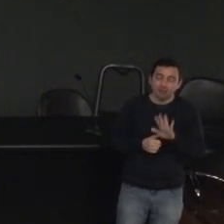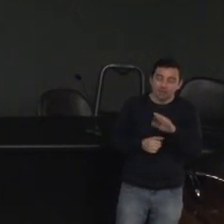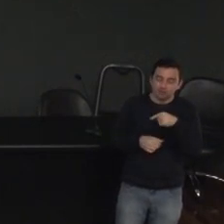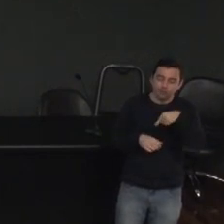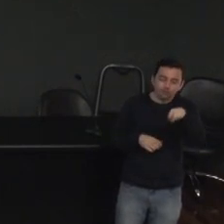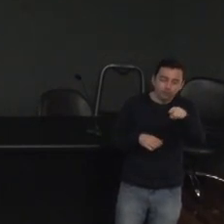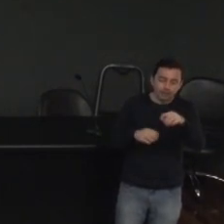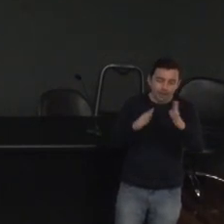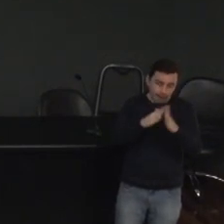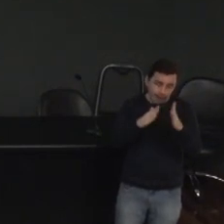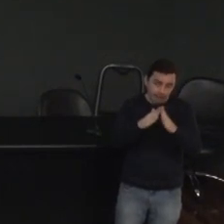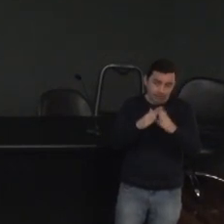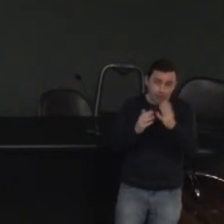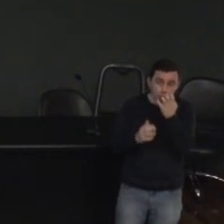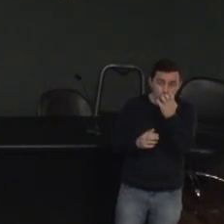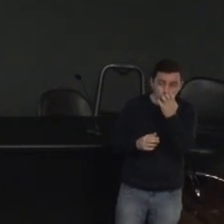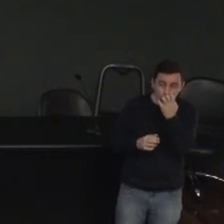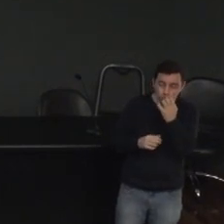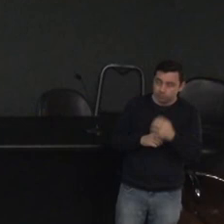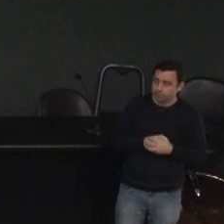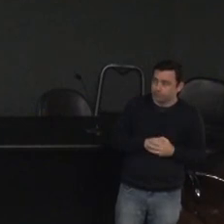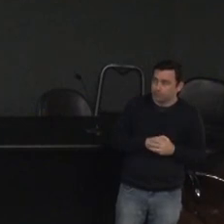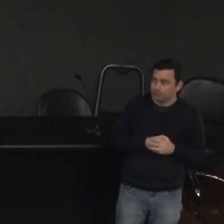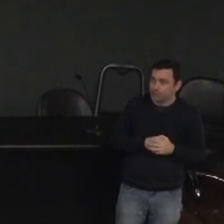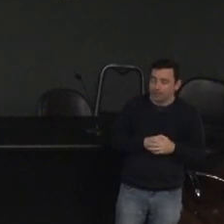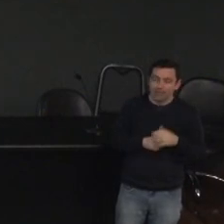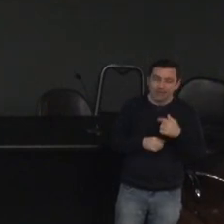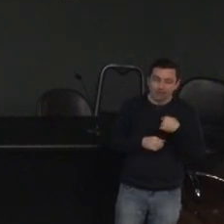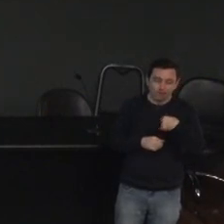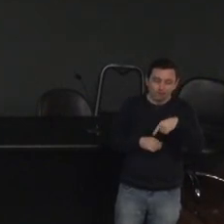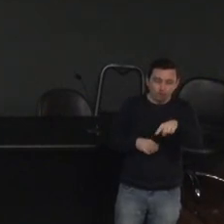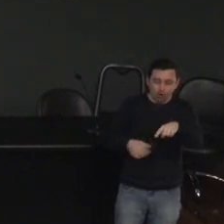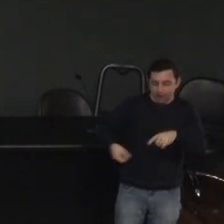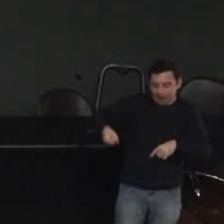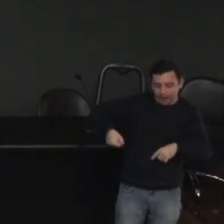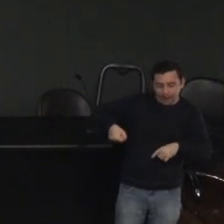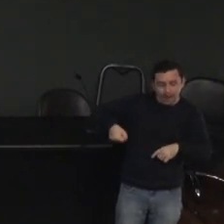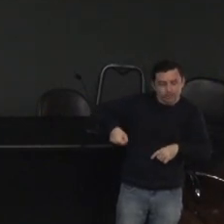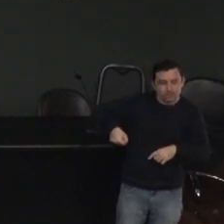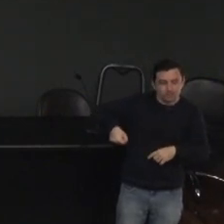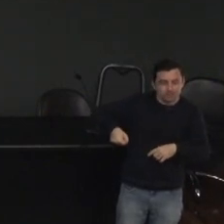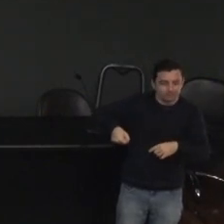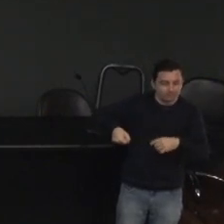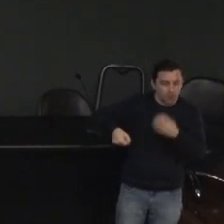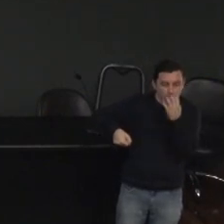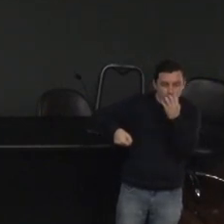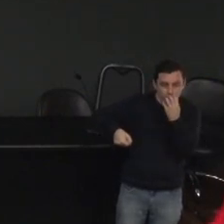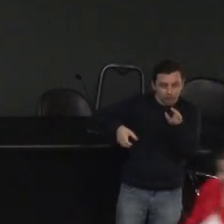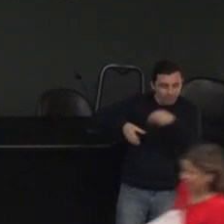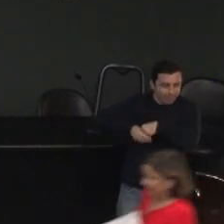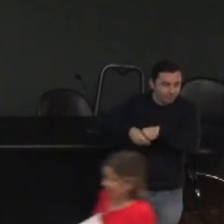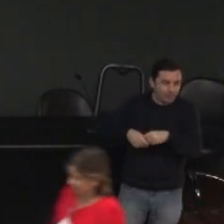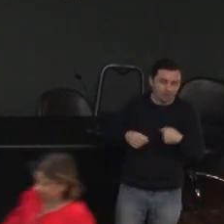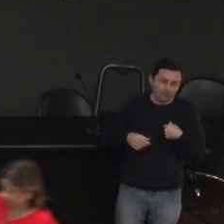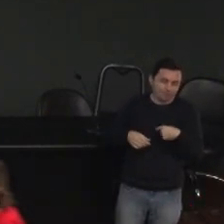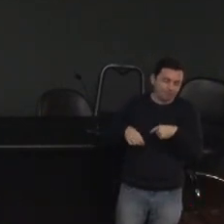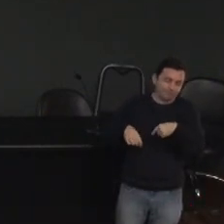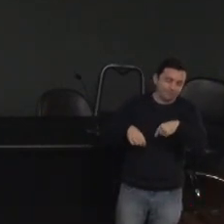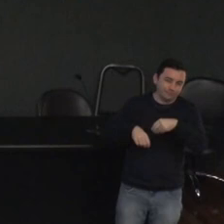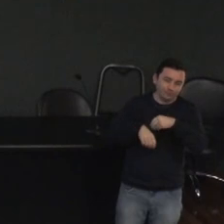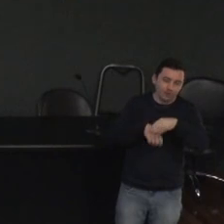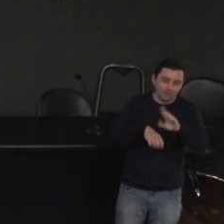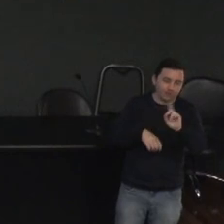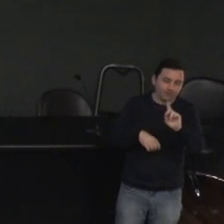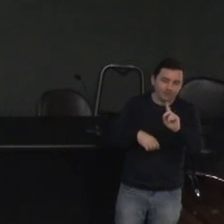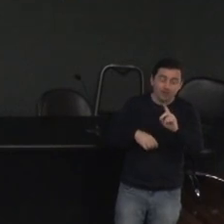no pet shop aí eu falei ah não vou levar ele naquela caixinha né que lá não foi feito para levar cachorro aí eu falei vou levar no